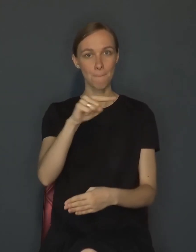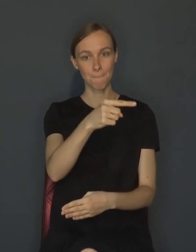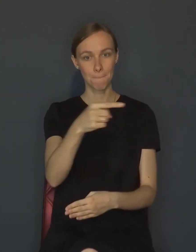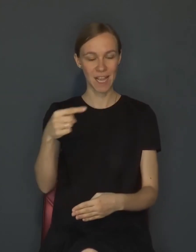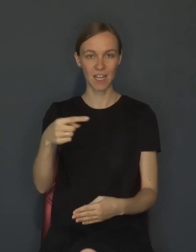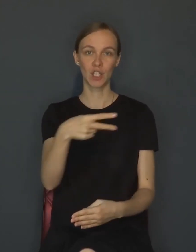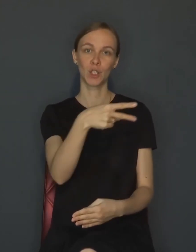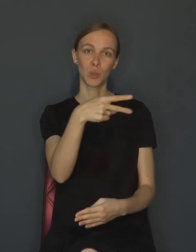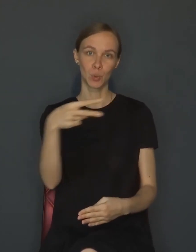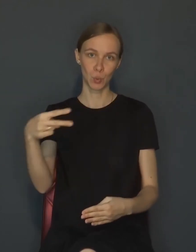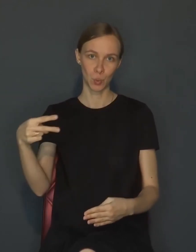споруди.